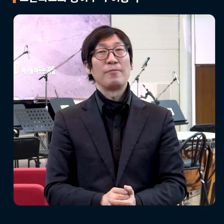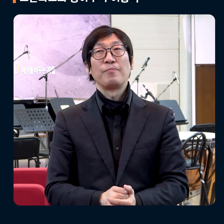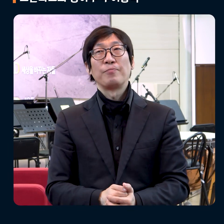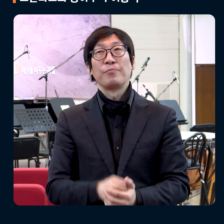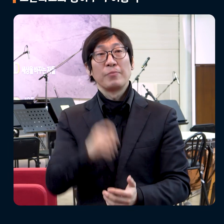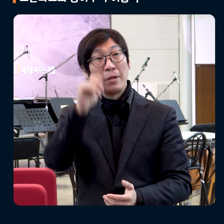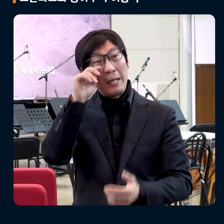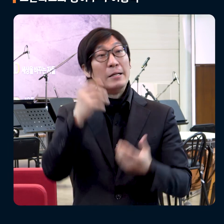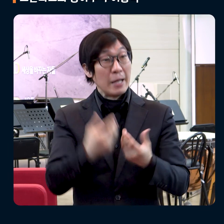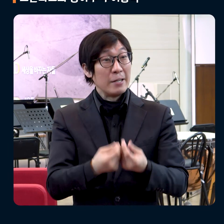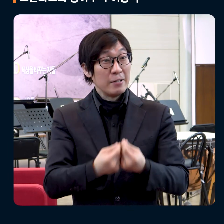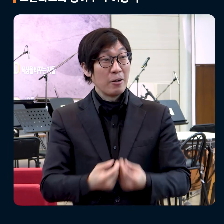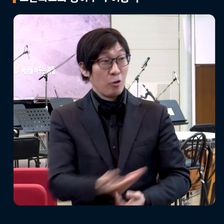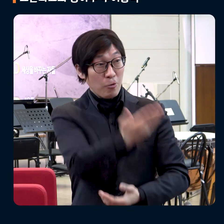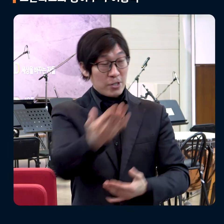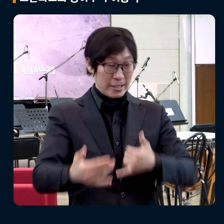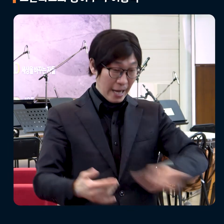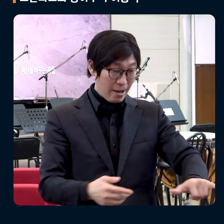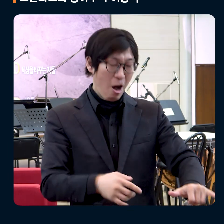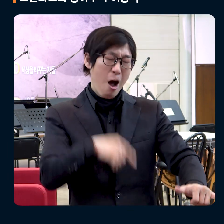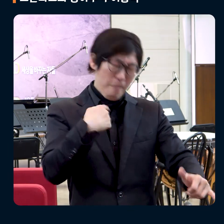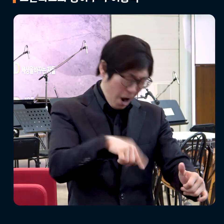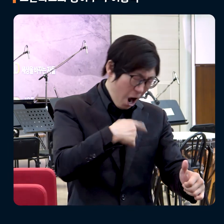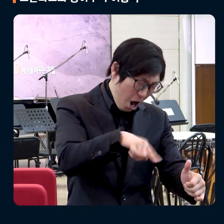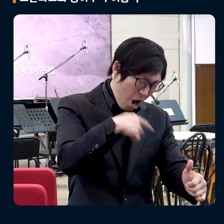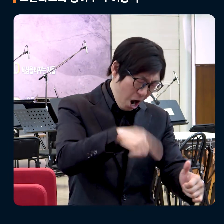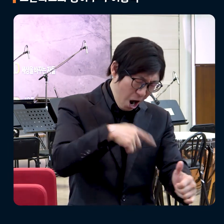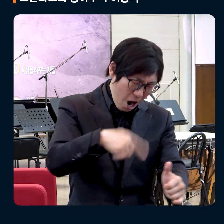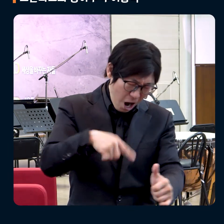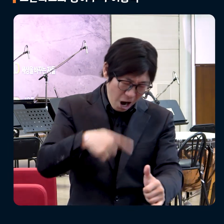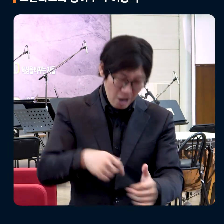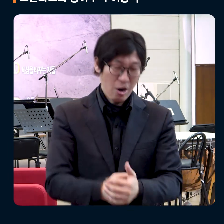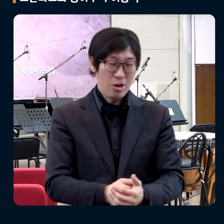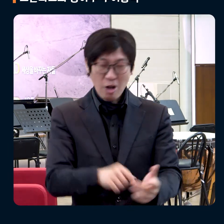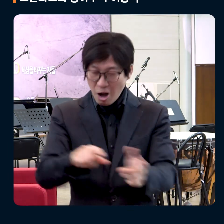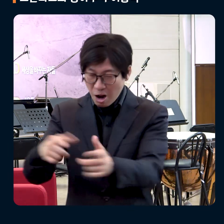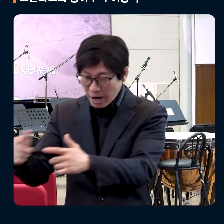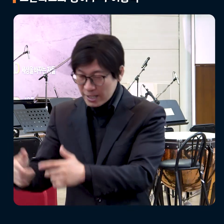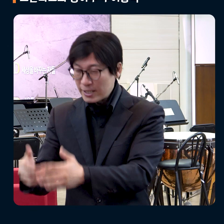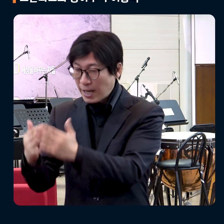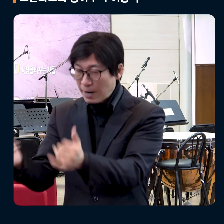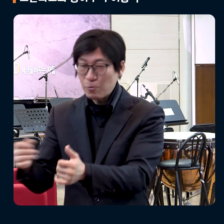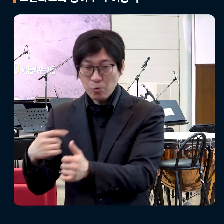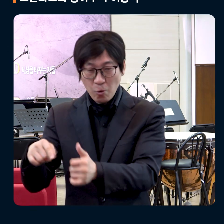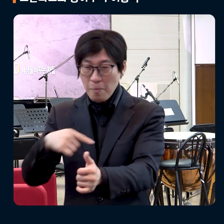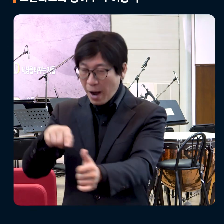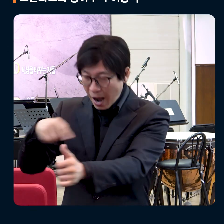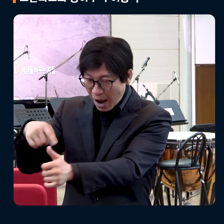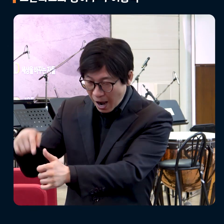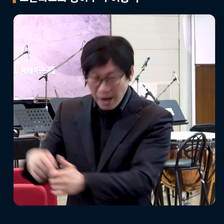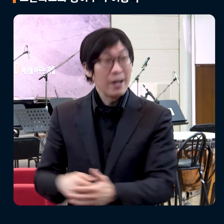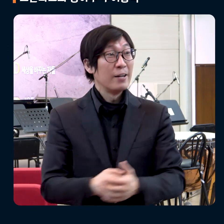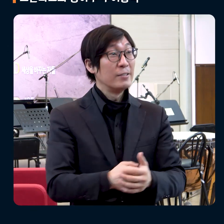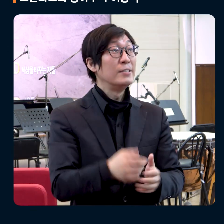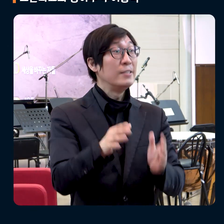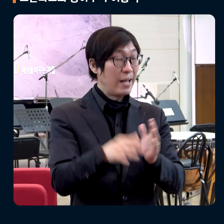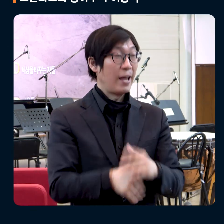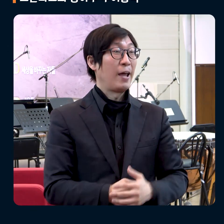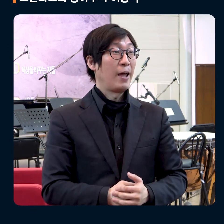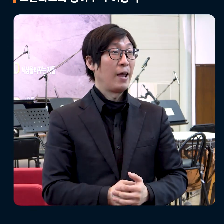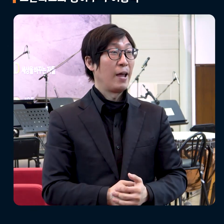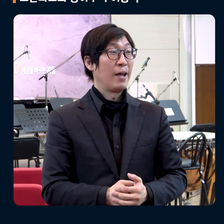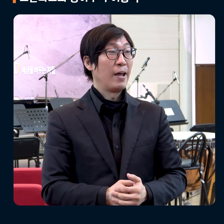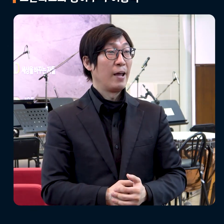막 가르칩니다. 그리고 순원들 막 가르치고 우리 주변 사람들 막 가르칩니다.